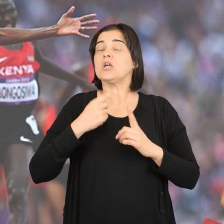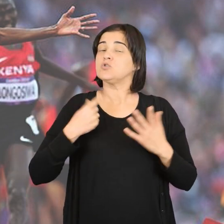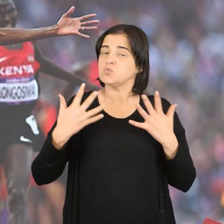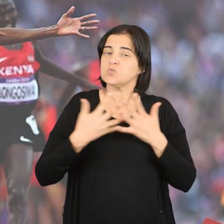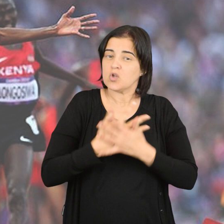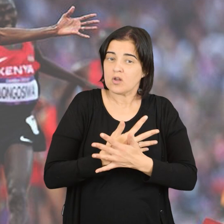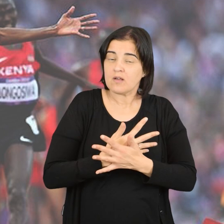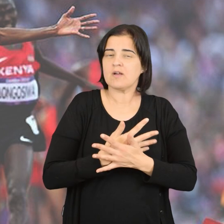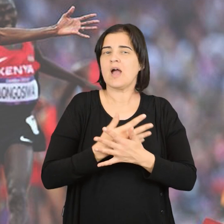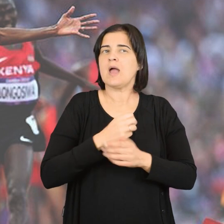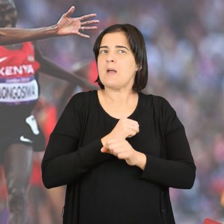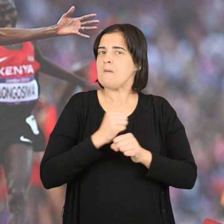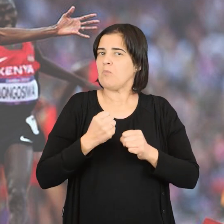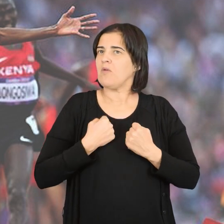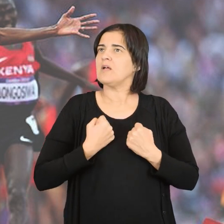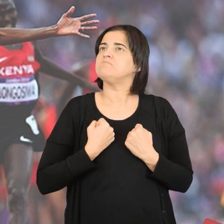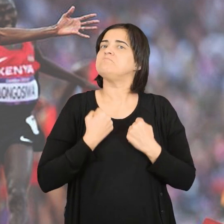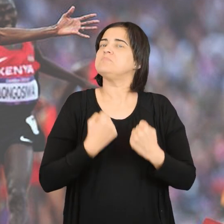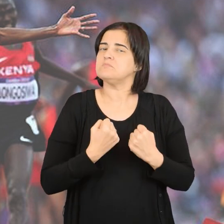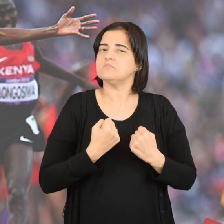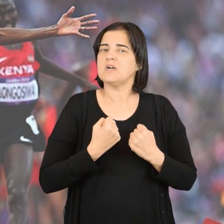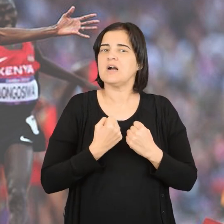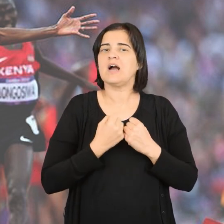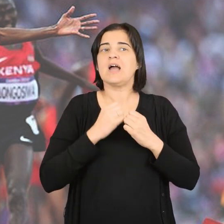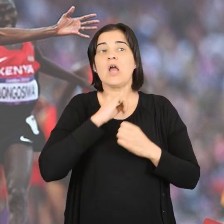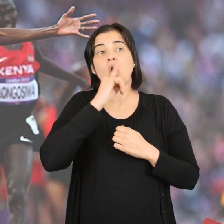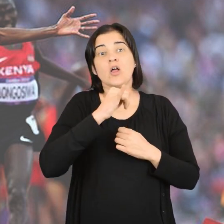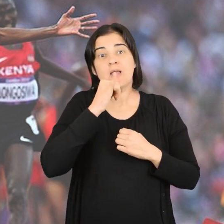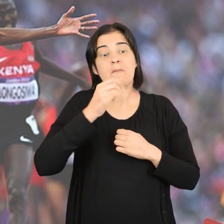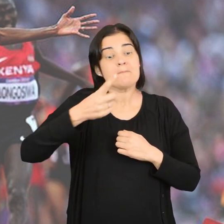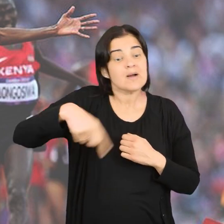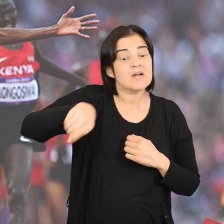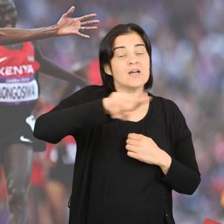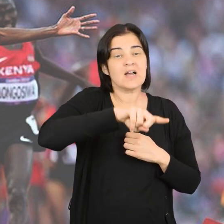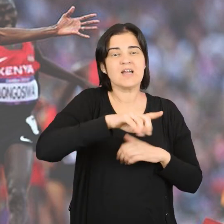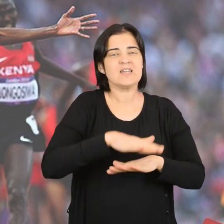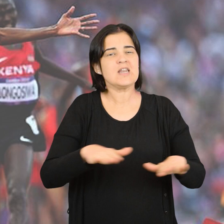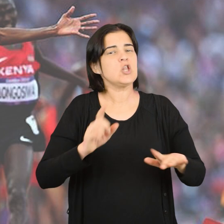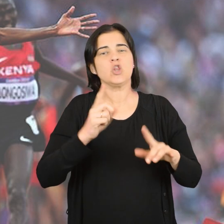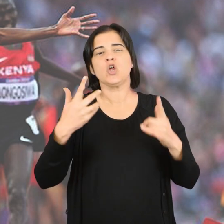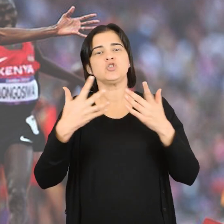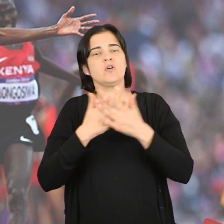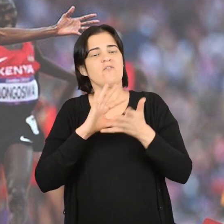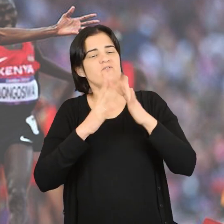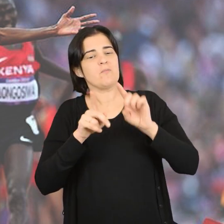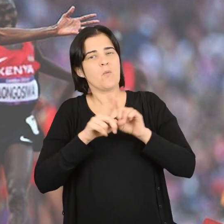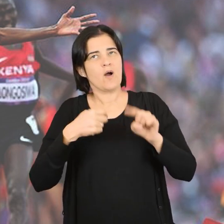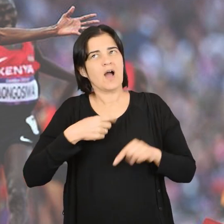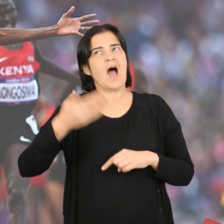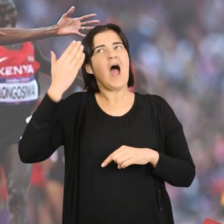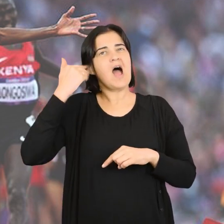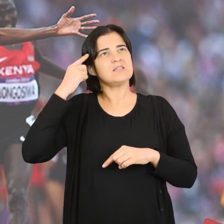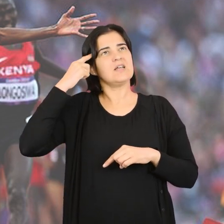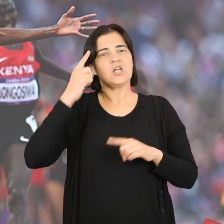indagar en ese pasado doloroso levantar por fin su voz para que otros niños